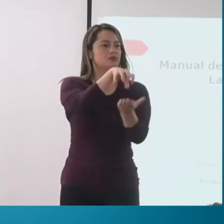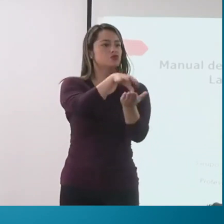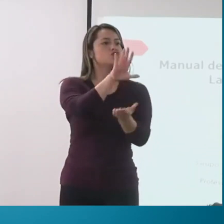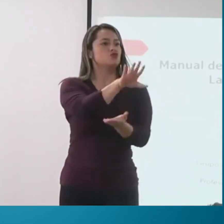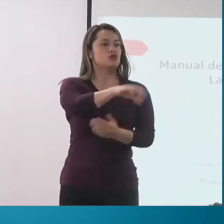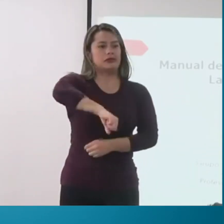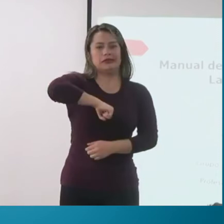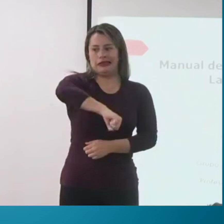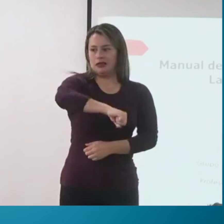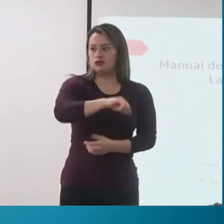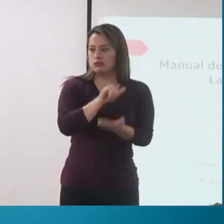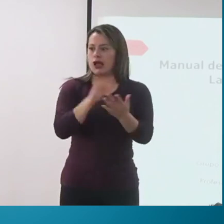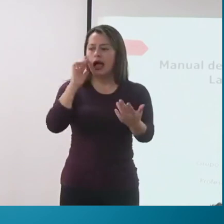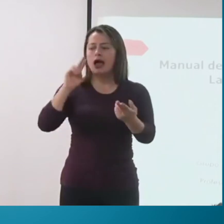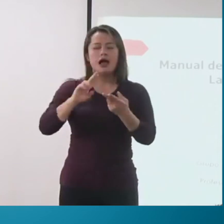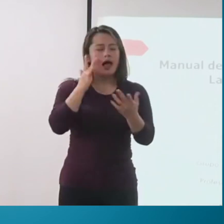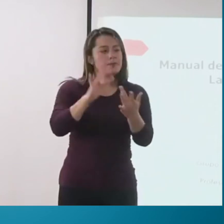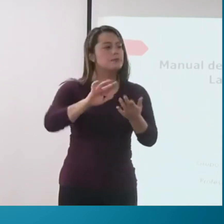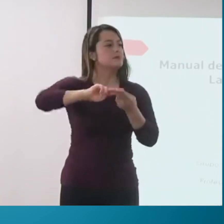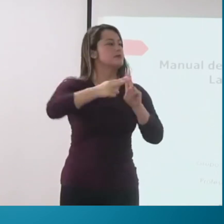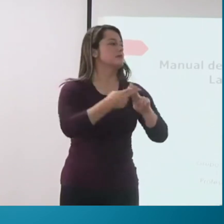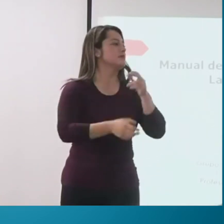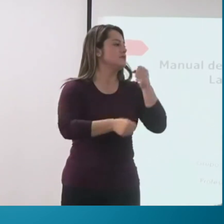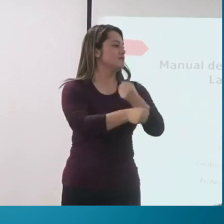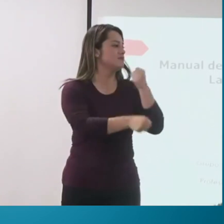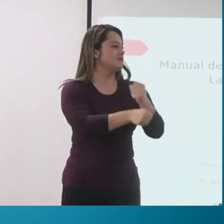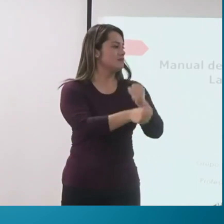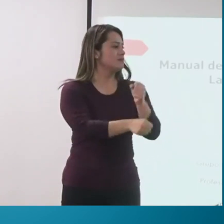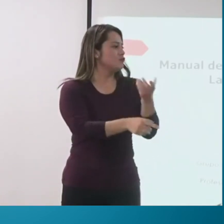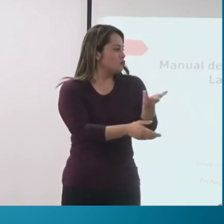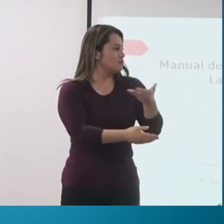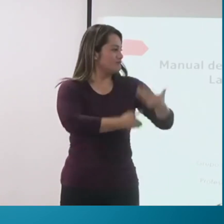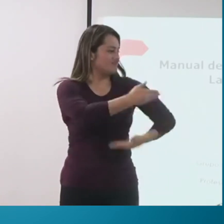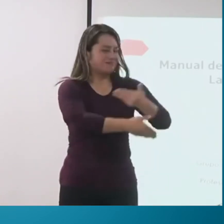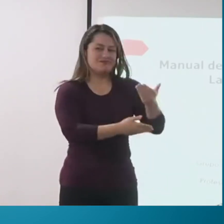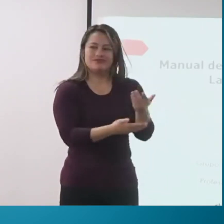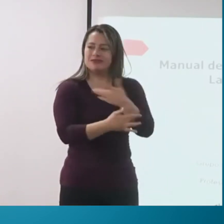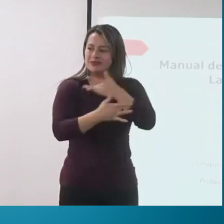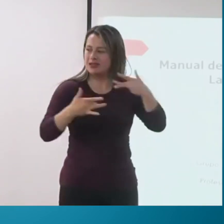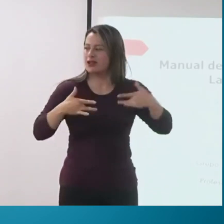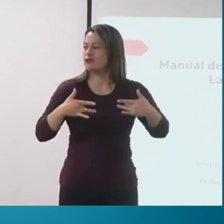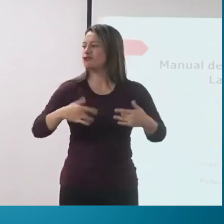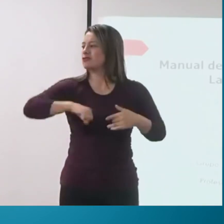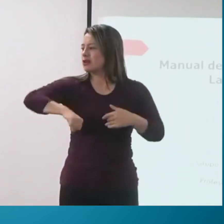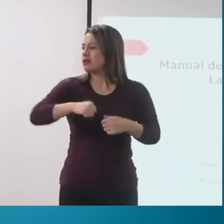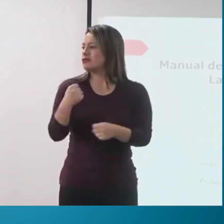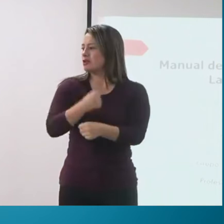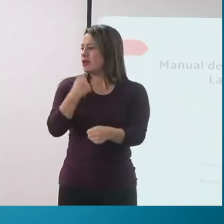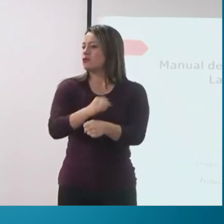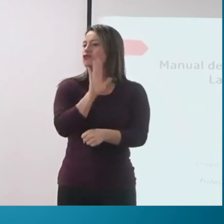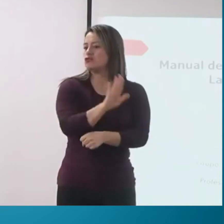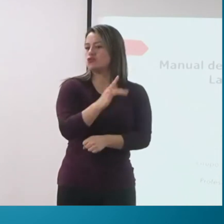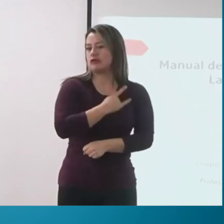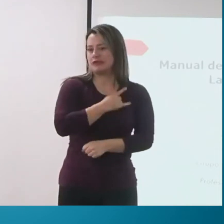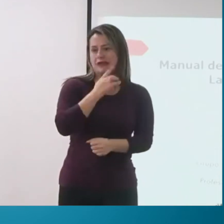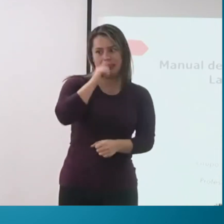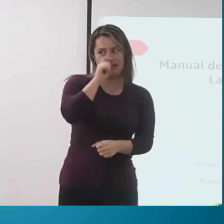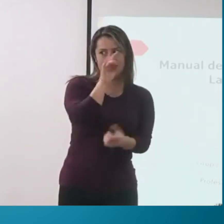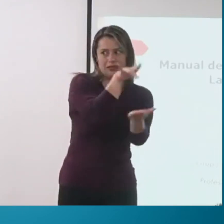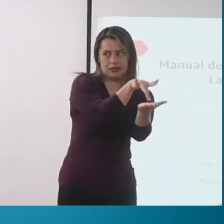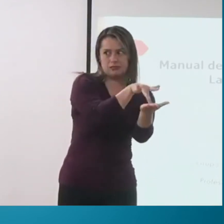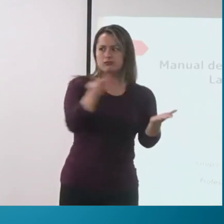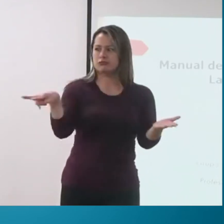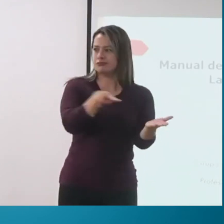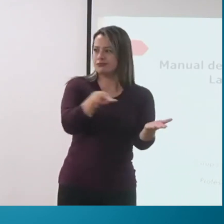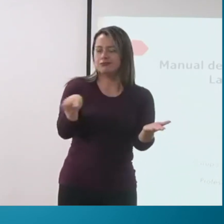temas médicos de discapacidad y riesgos laborales en el posgrado de Seguridad Social y Derecho Laboral de la Universidad Javeriana. Y